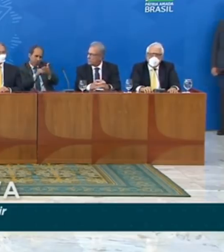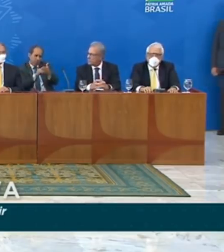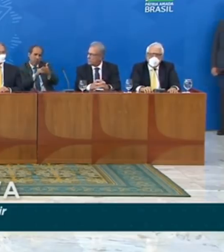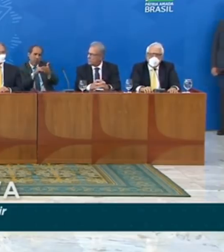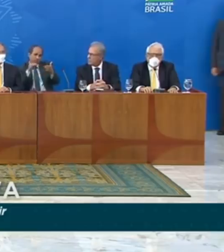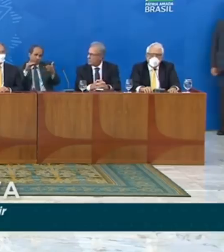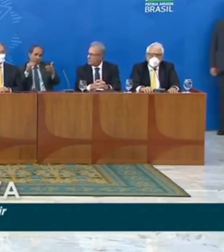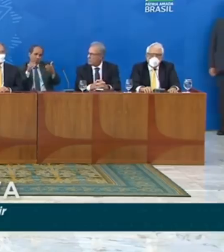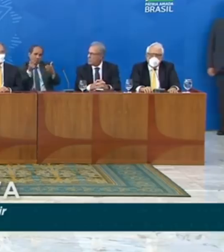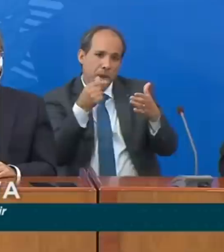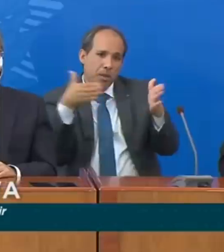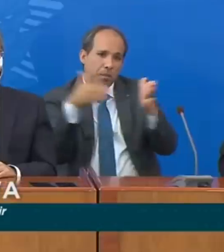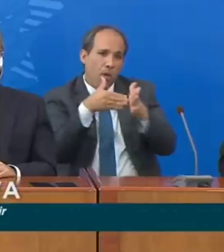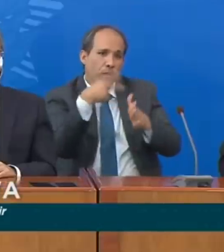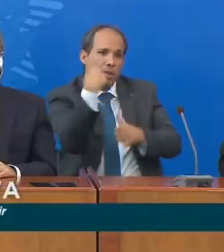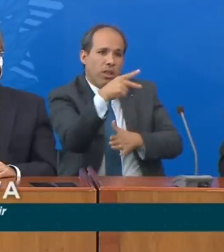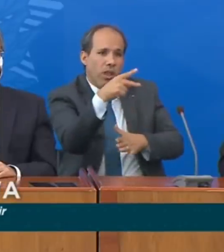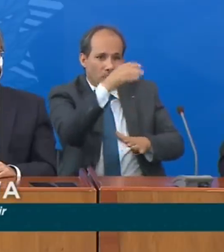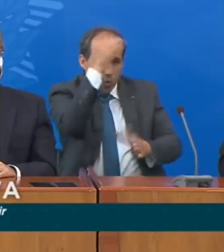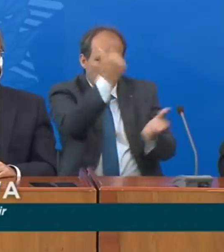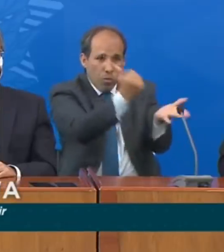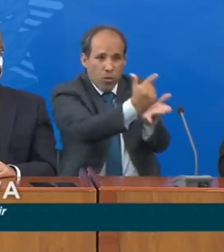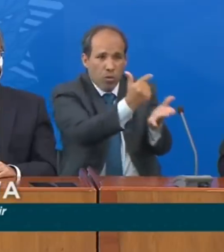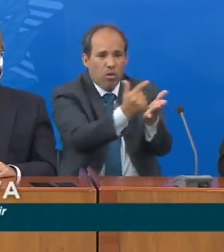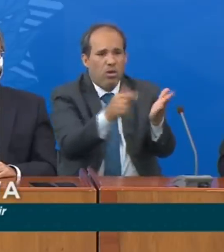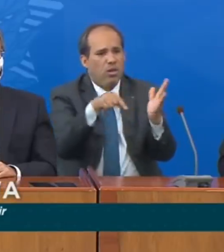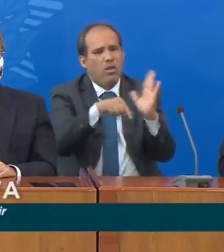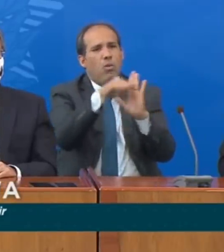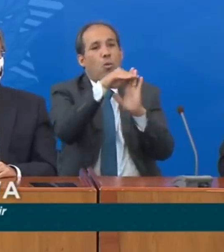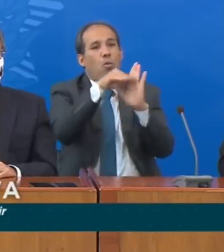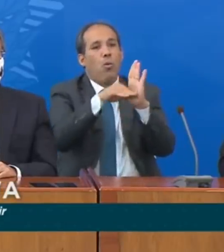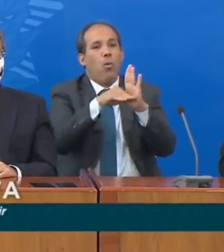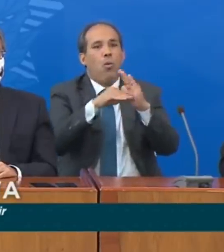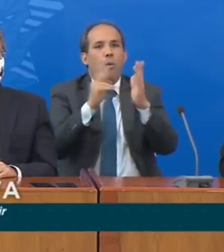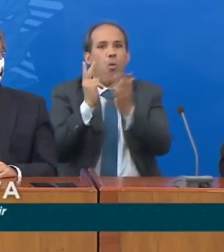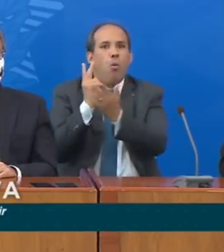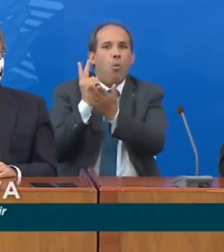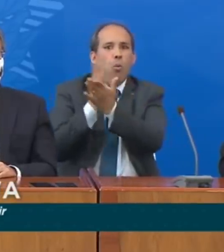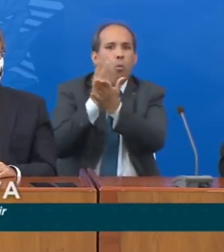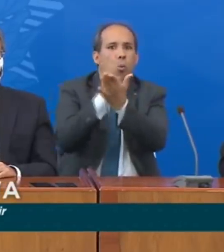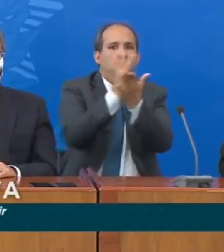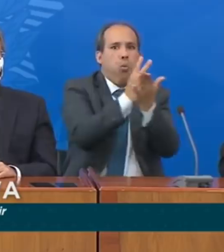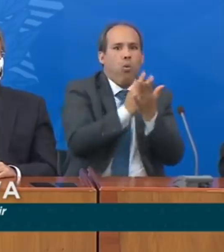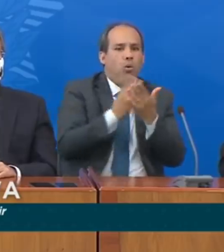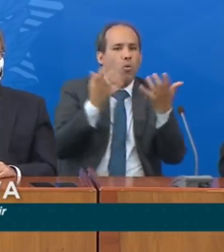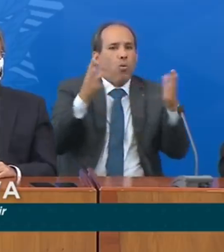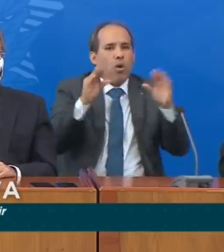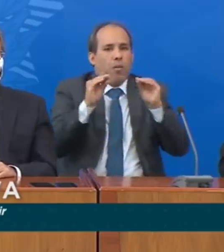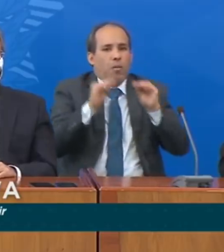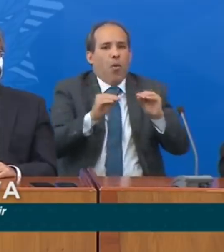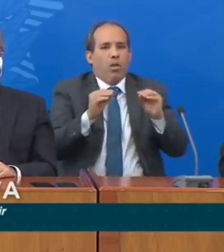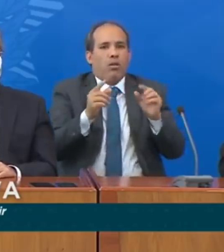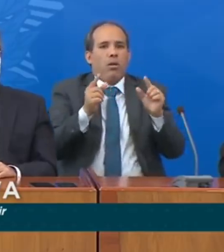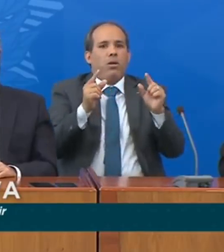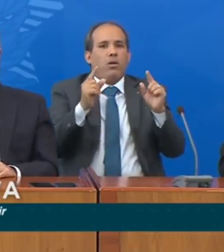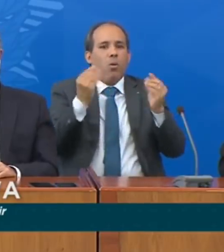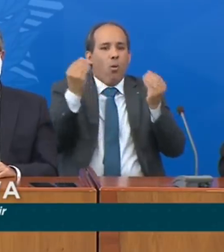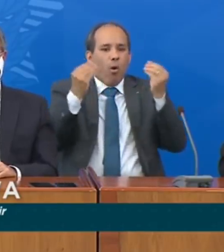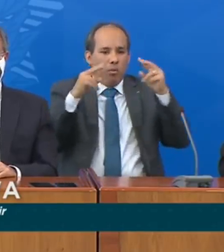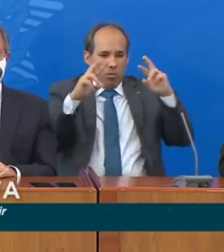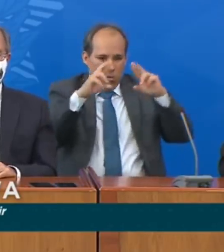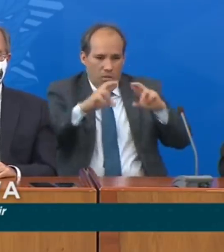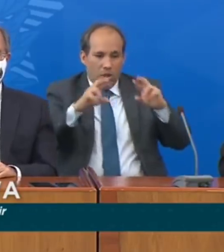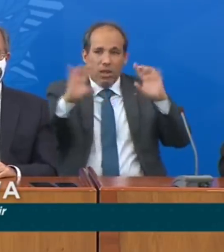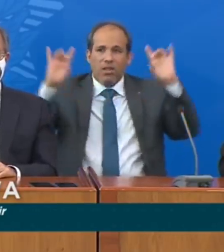isso. Isso é o meio tabelamento. Longe, tabelamento não passa para a nossa cabeça, até porque temos experiências negativas